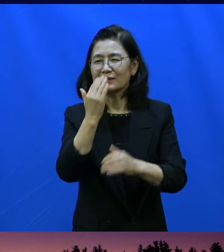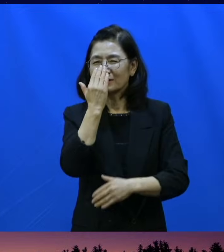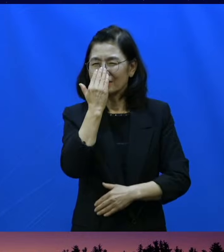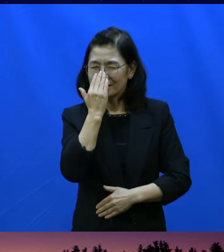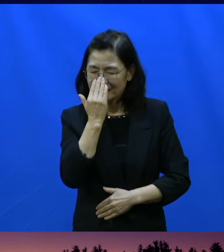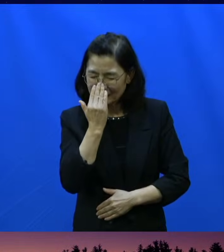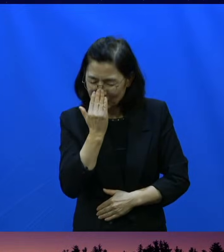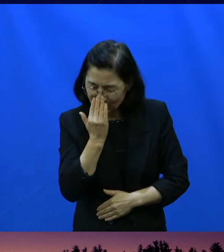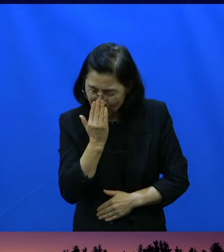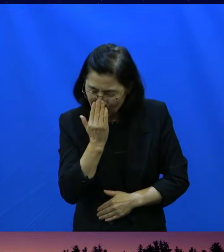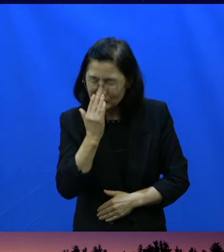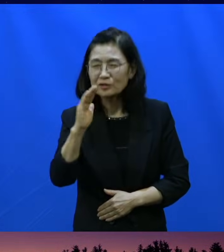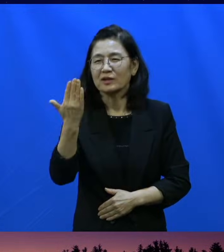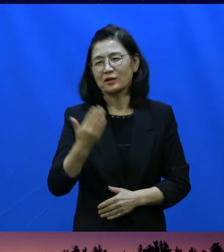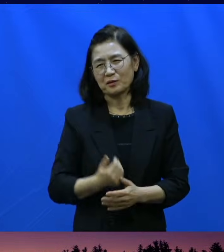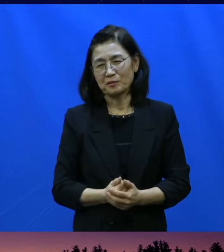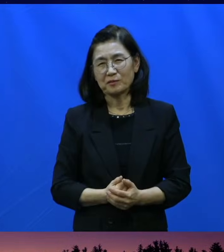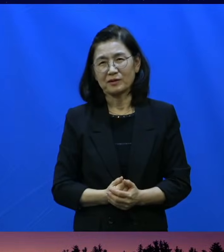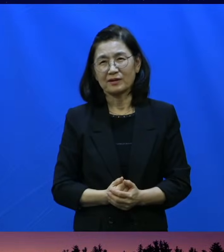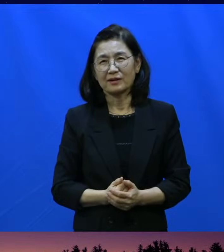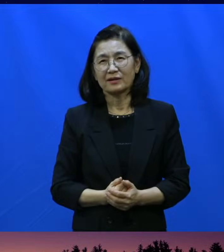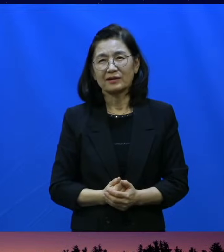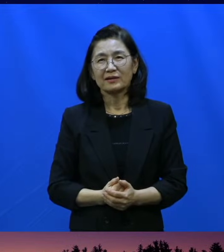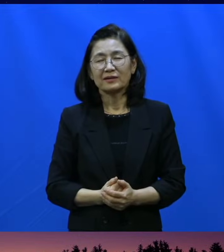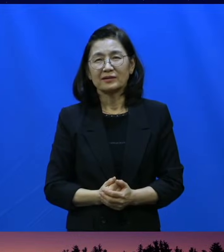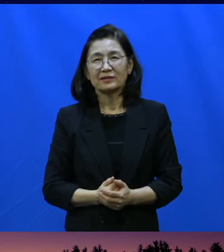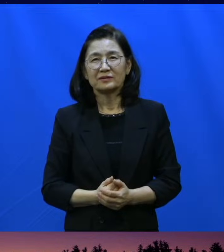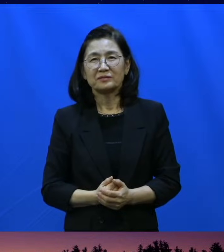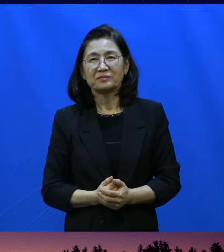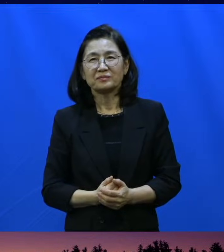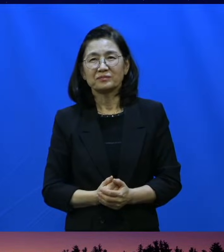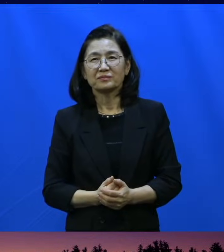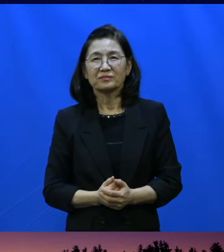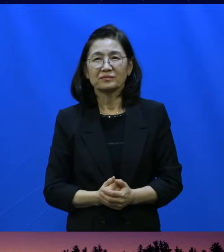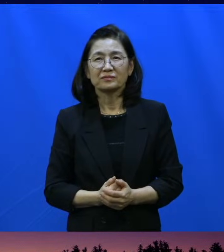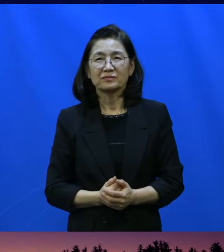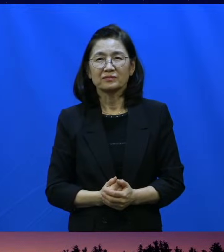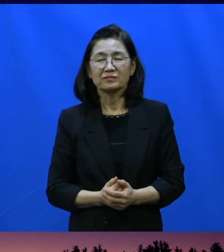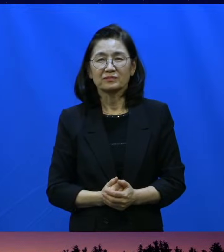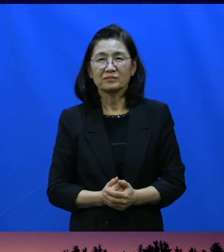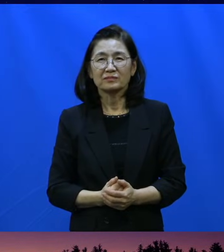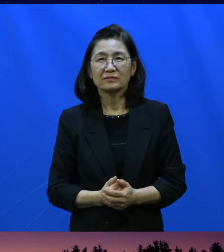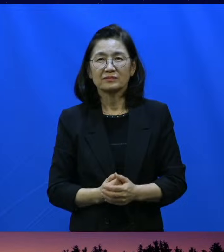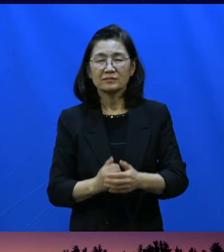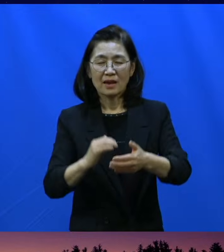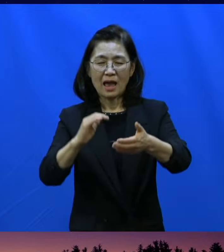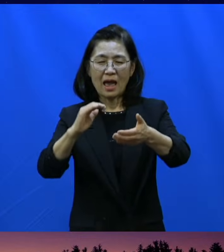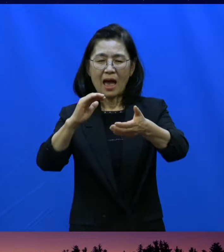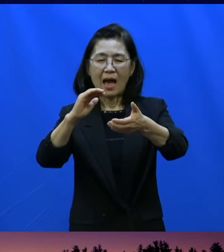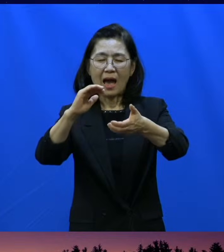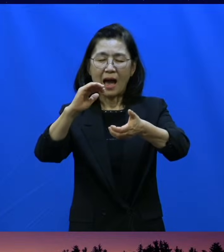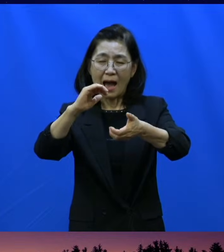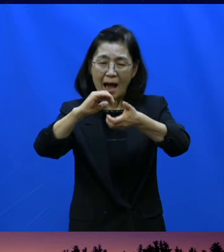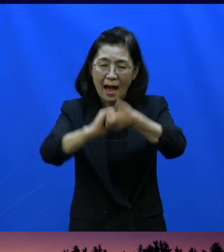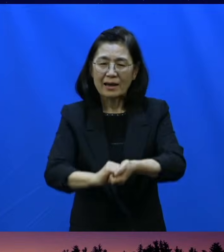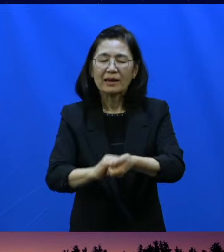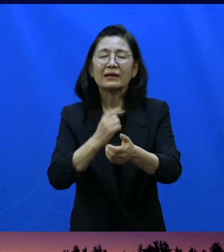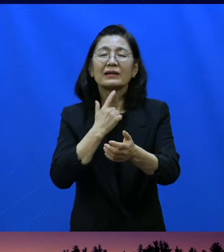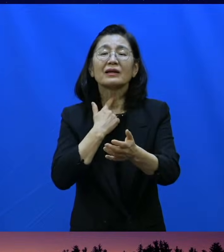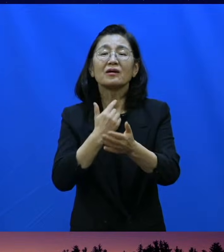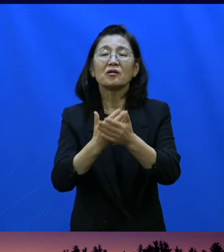그러니까 모든 걸 갈아 넣어본 사람만이 느끼는 그 한계 지점에서 오는 겸손 말이에요. 게으르게